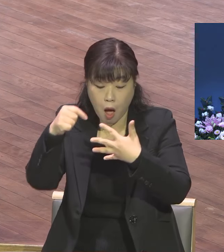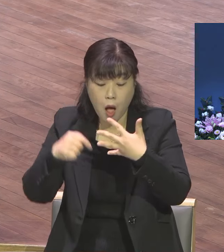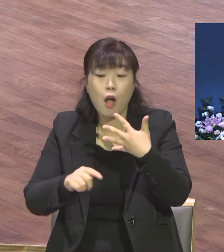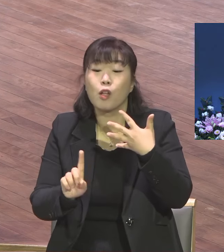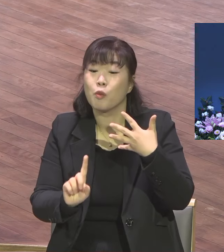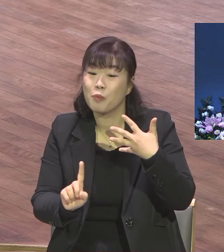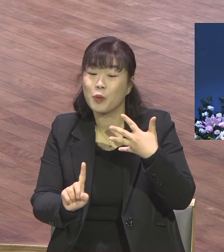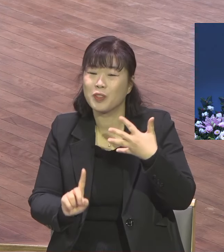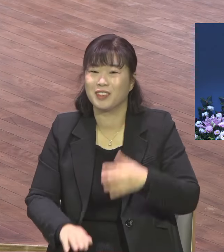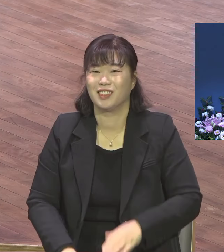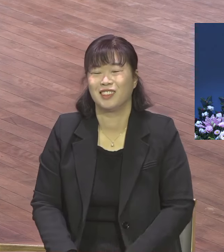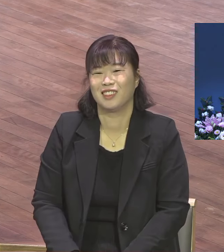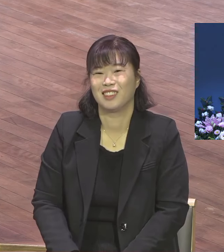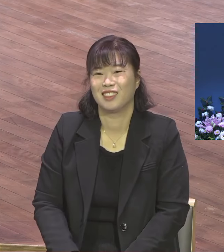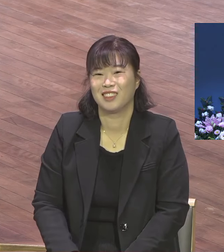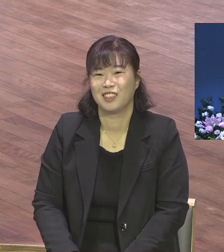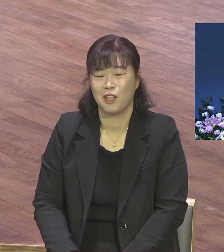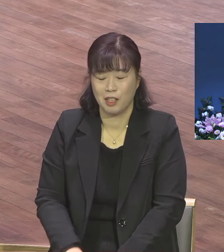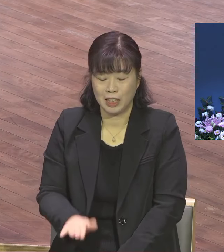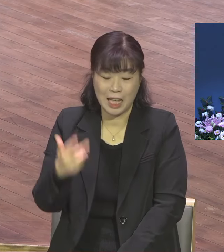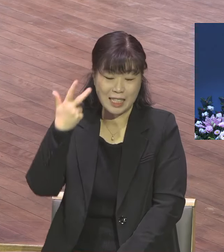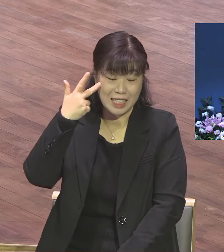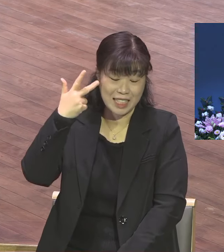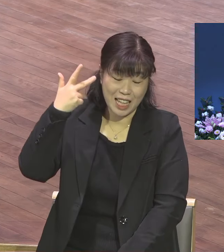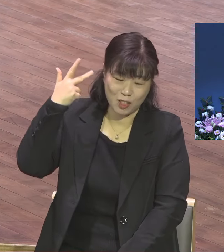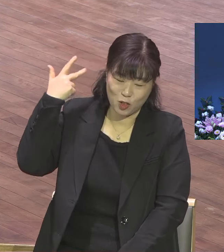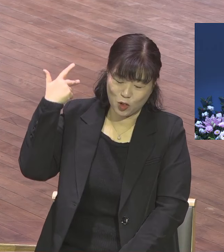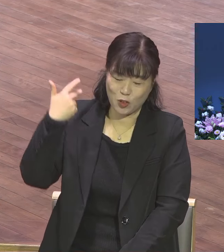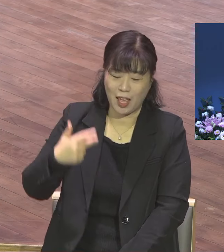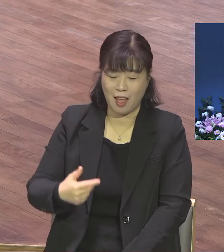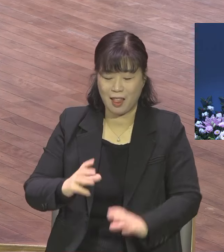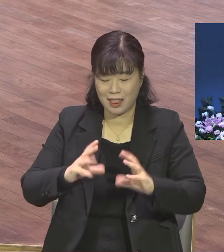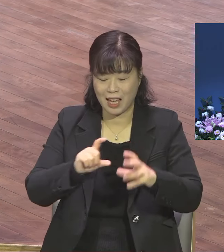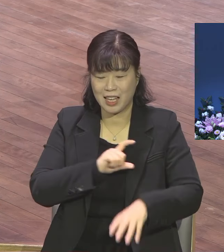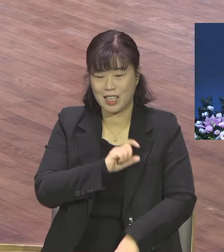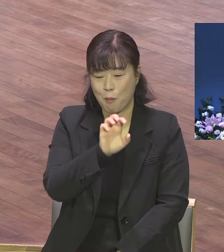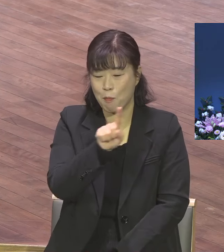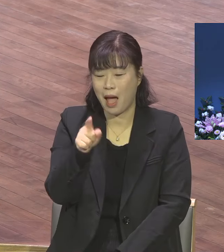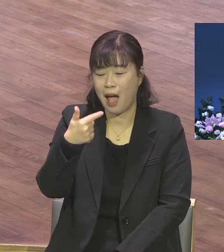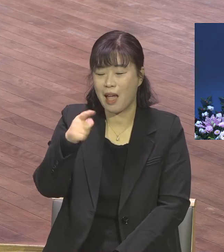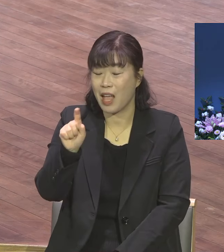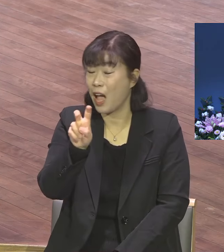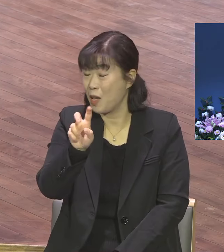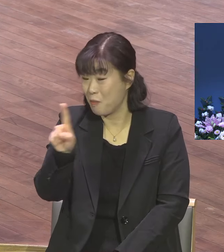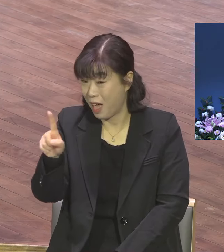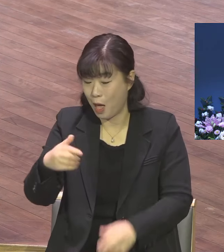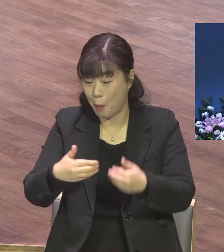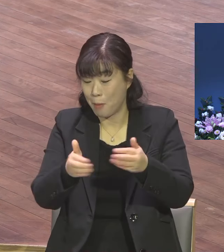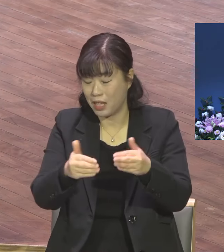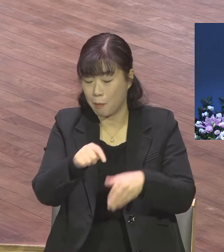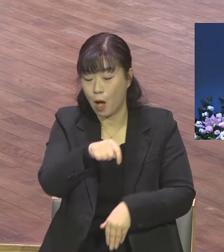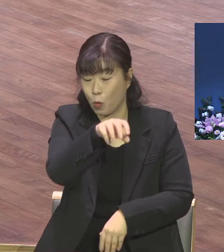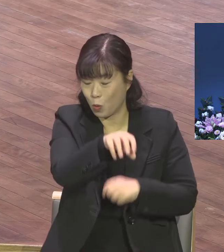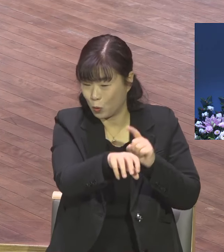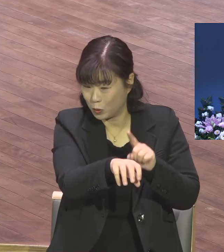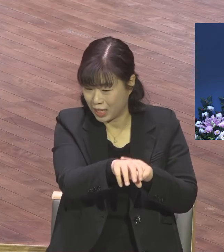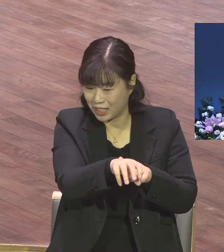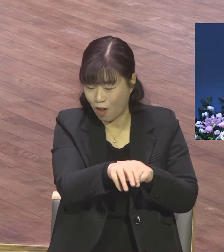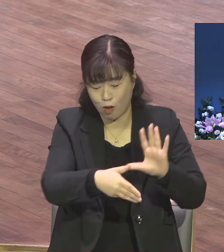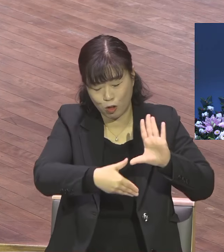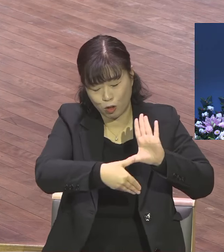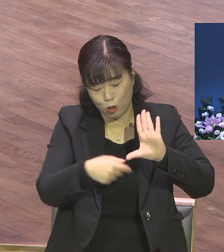것처럼 파나마에서 중남미 전도 집회와 파나마 RUTC 입당 예배가 진행이